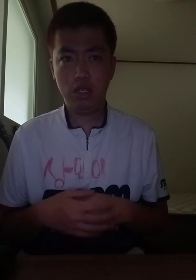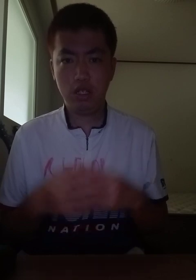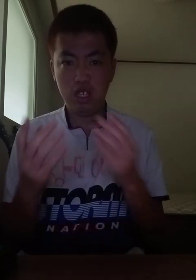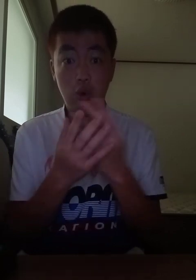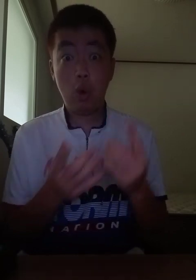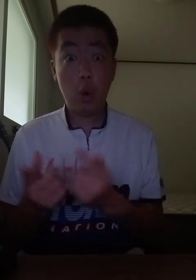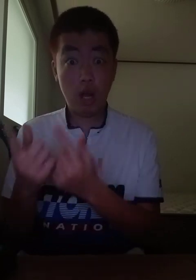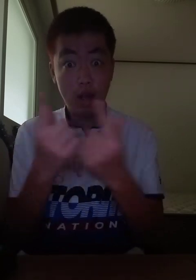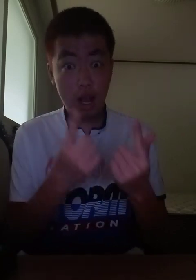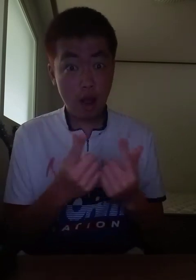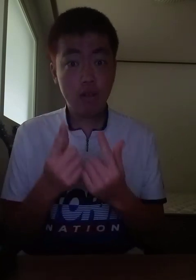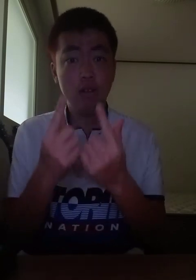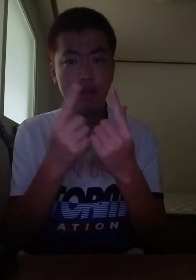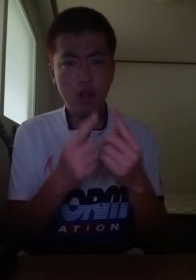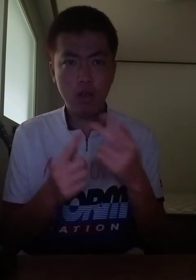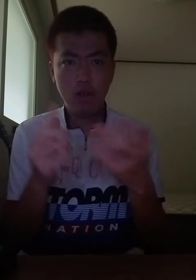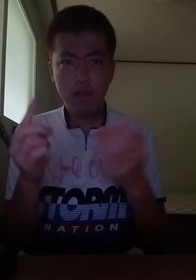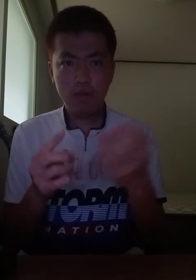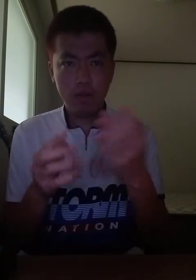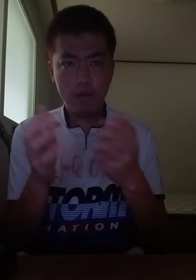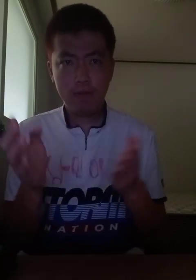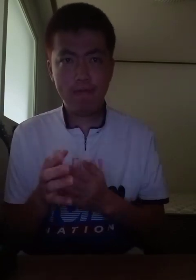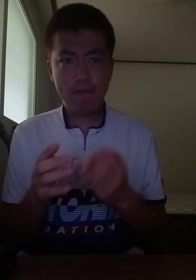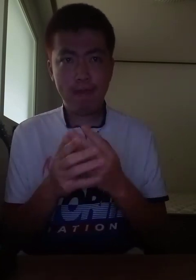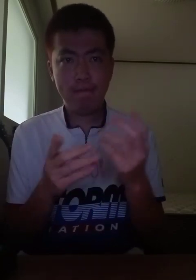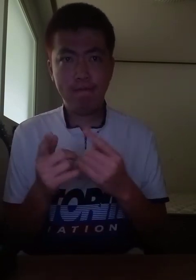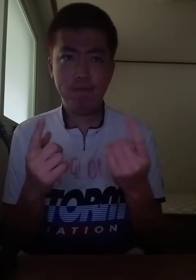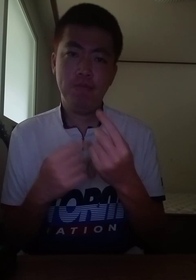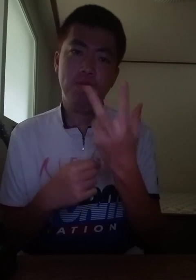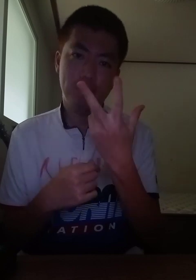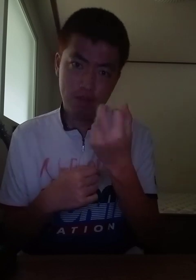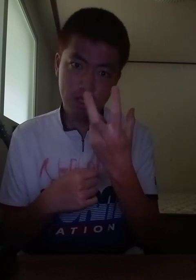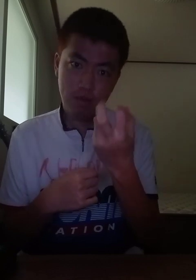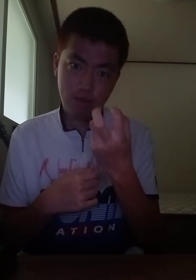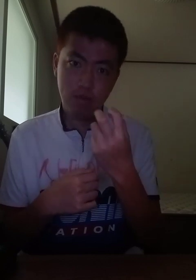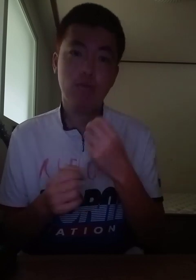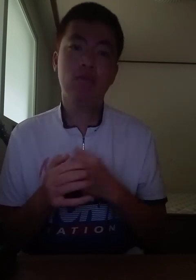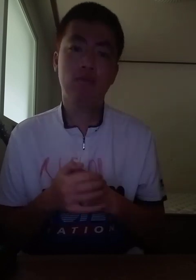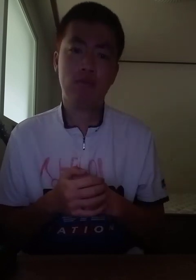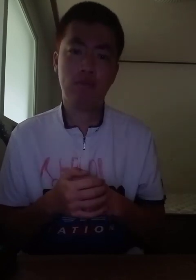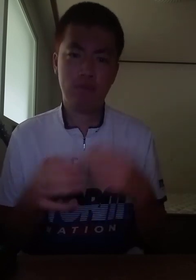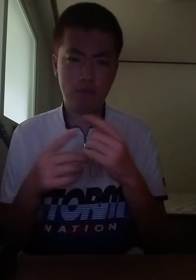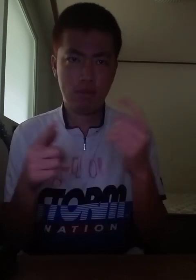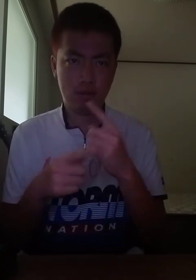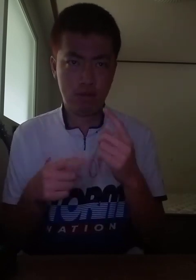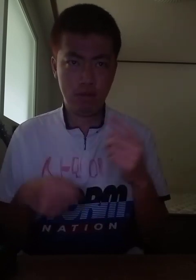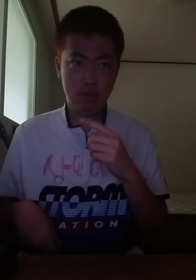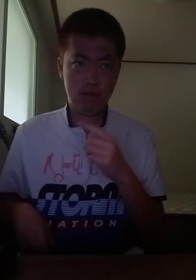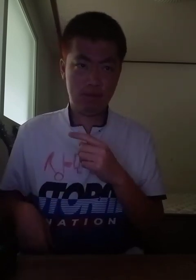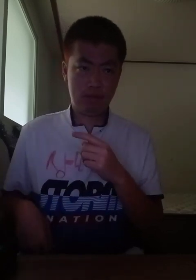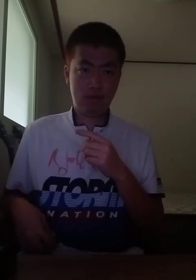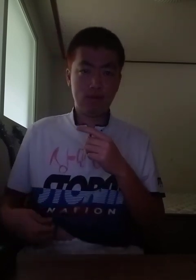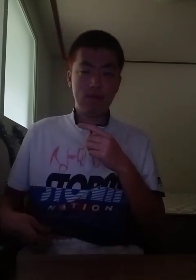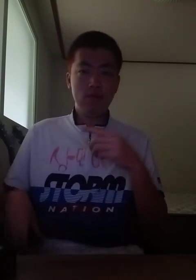제대로 활용하기만 하면 범죄 예방과 범인 검거에 큰 도움이 되는 비상벨. 더 이상 예산 낭비라는 비판을 받지